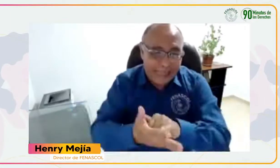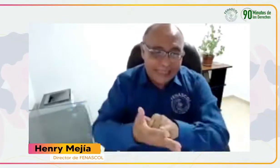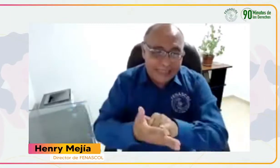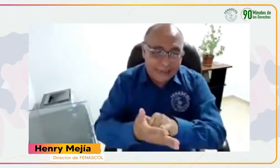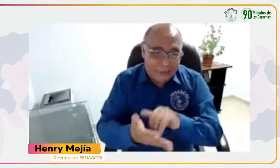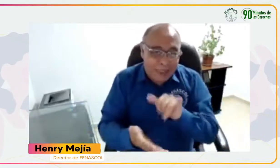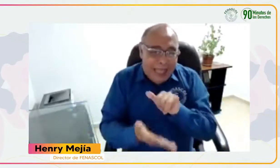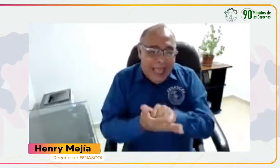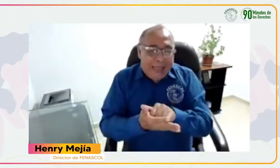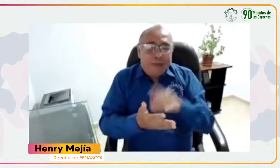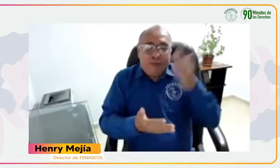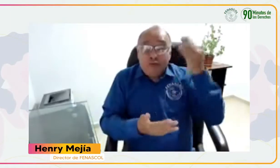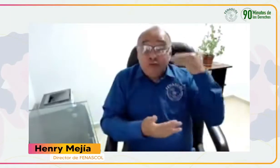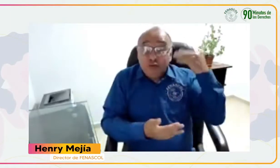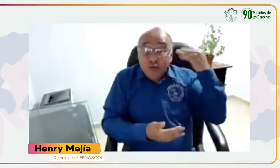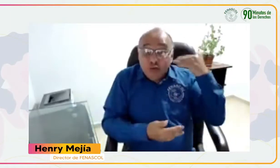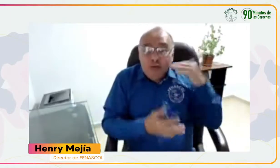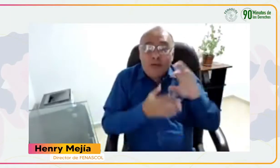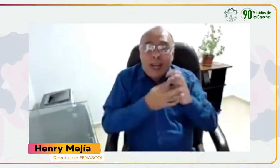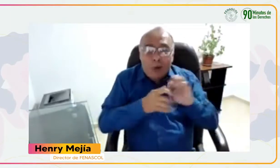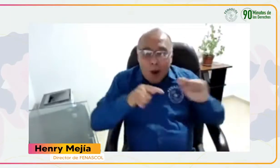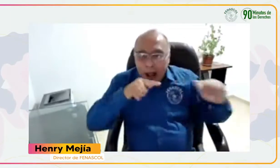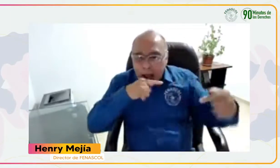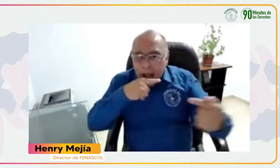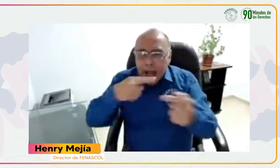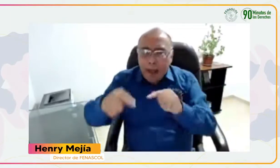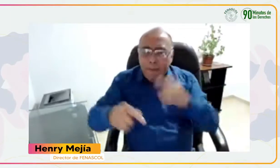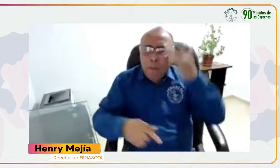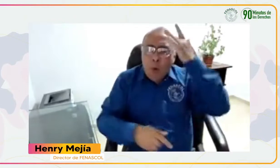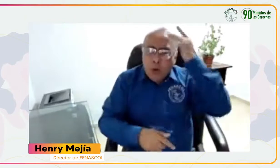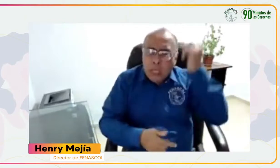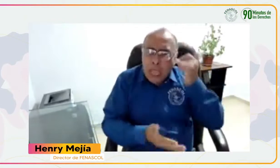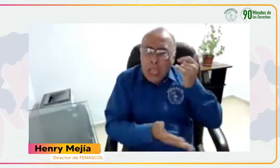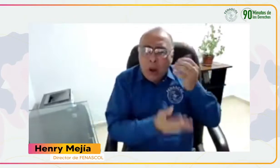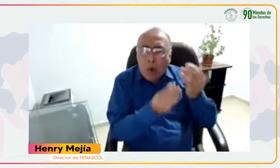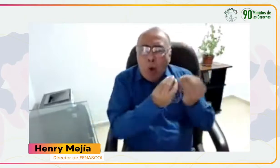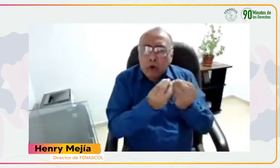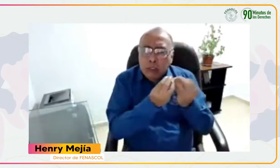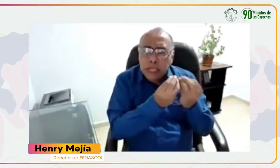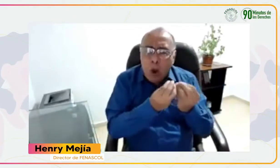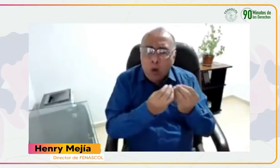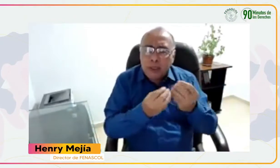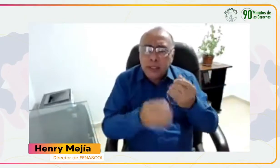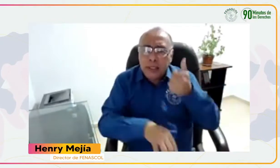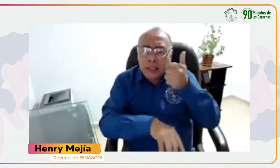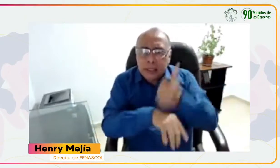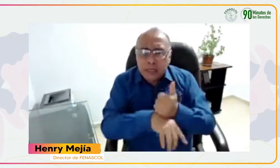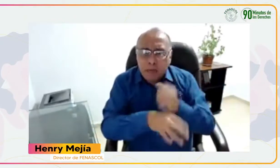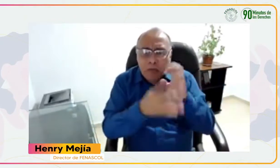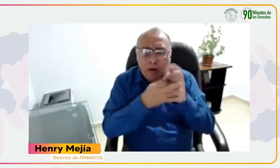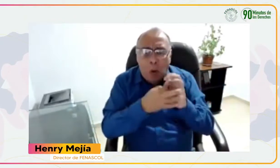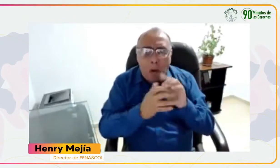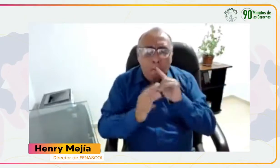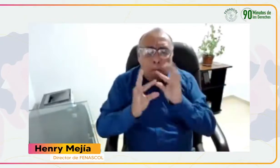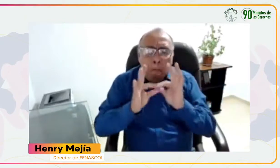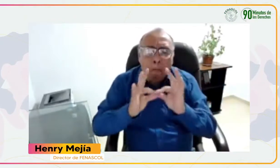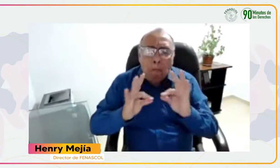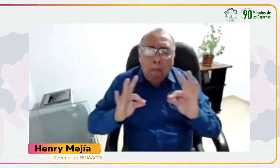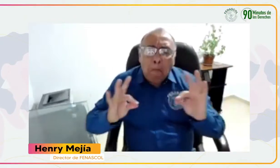diferente al consejo directivo y por eso se avanzan en algunos procesos. Nosotros estuvimos hablando y dijimos, ¿por qué el consejo directivo